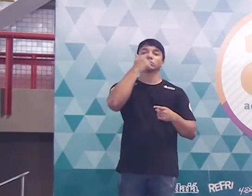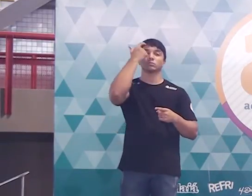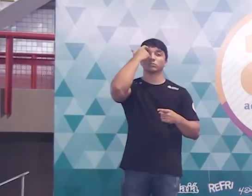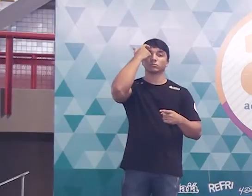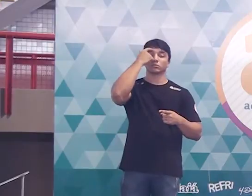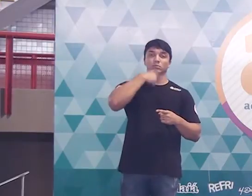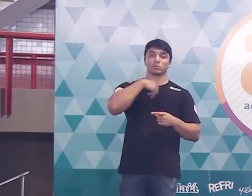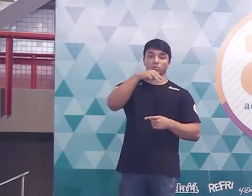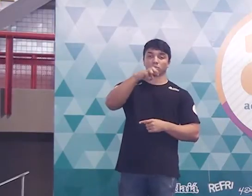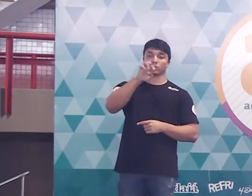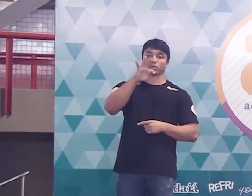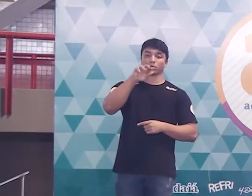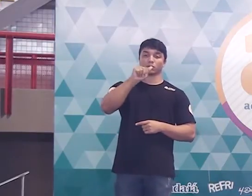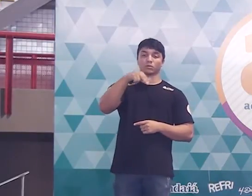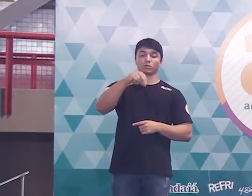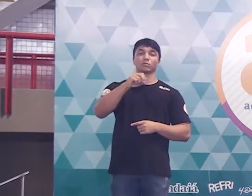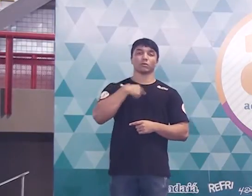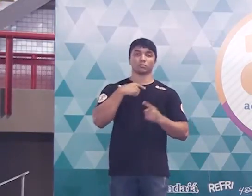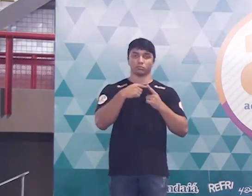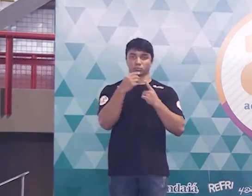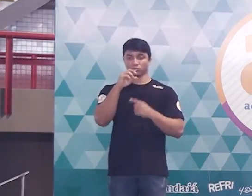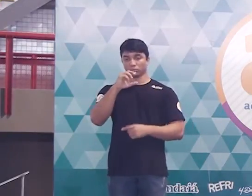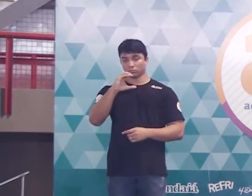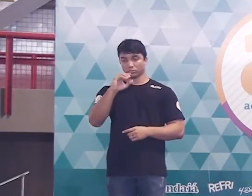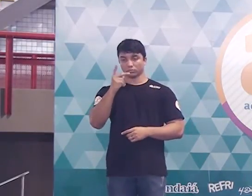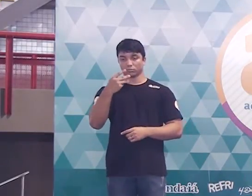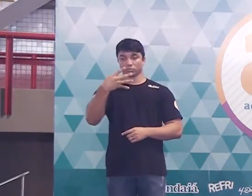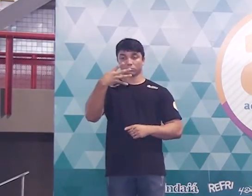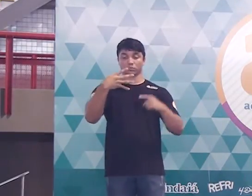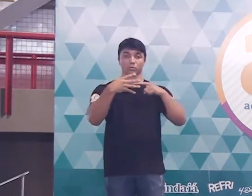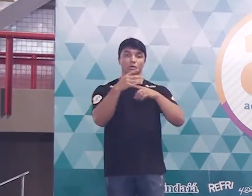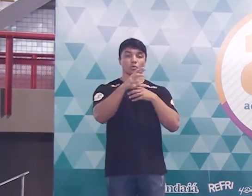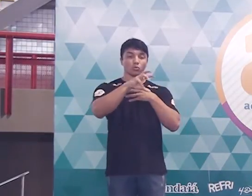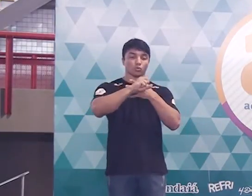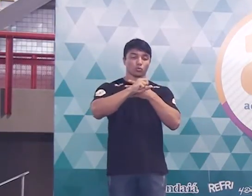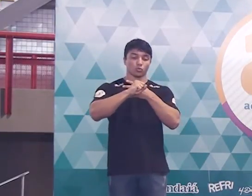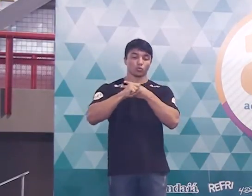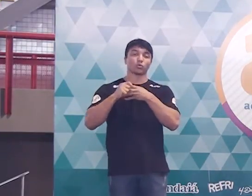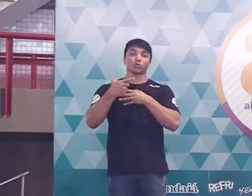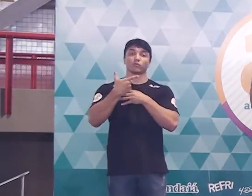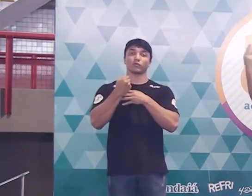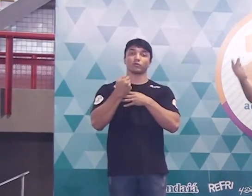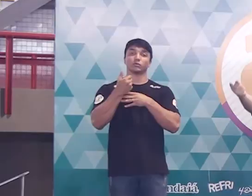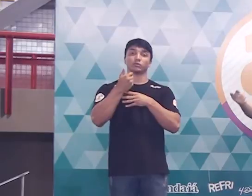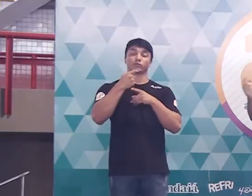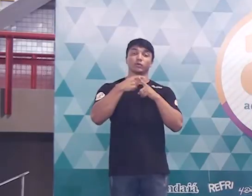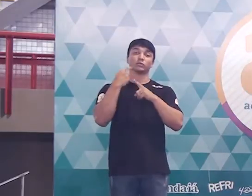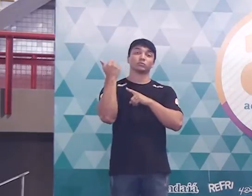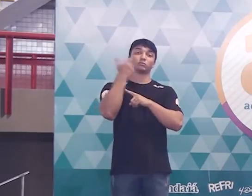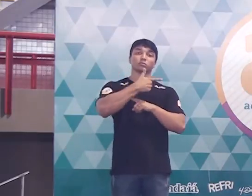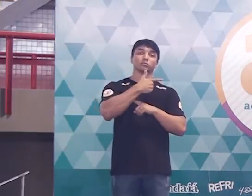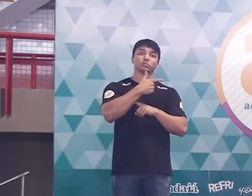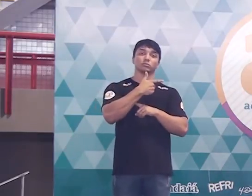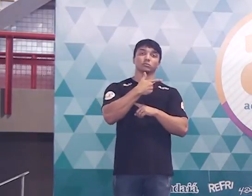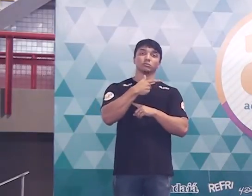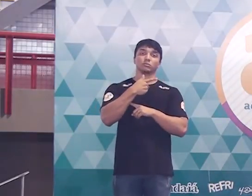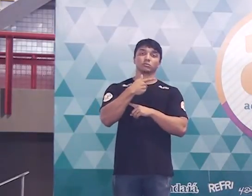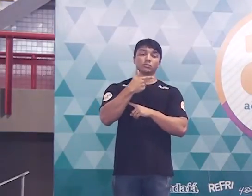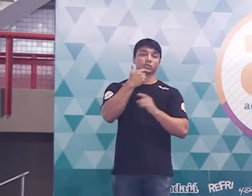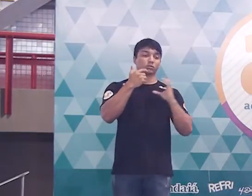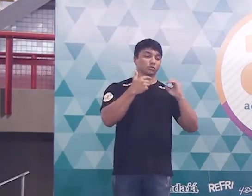o metano, que é o CH4, ele retém 20 vezes mais calor do que o